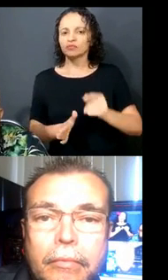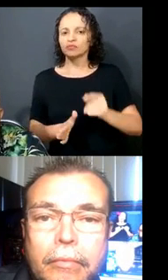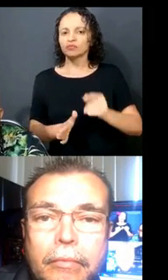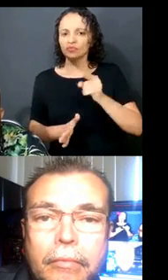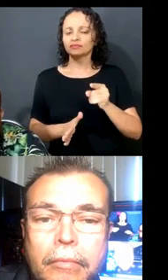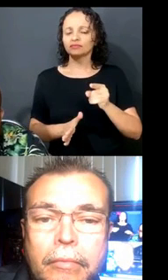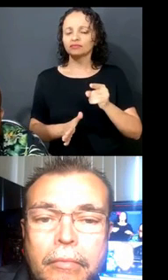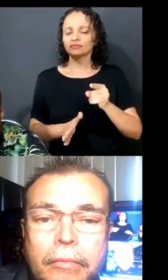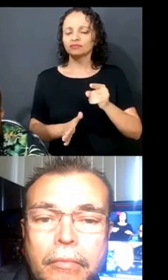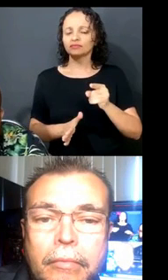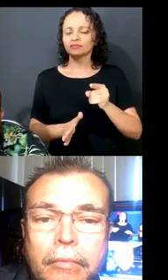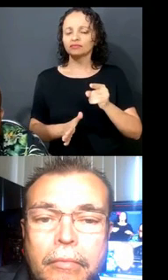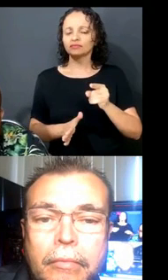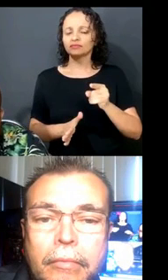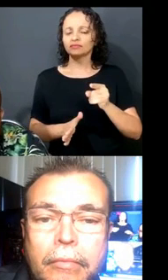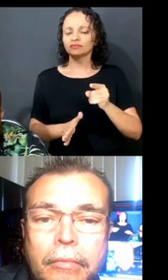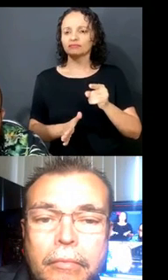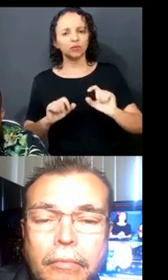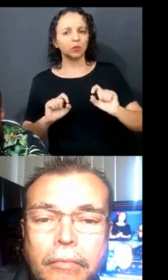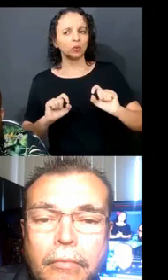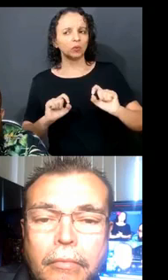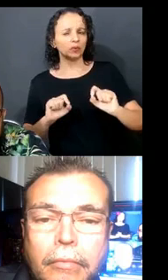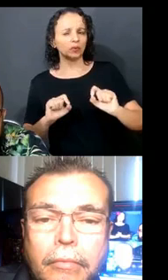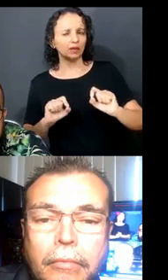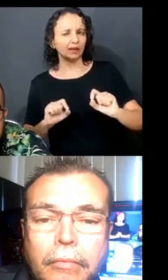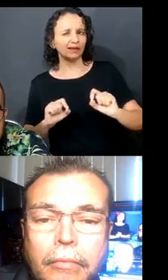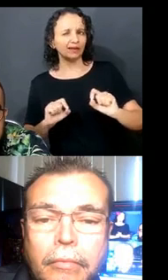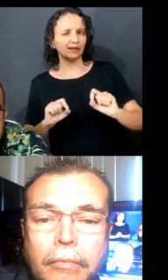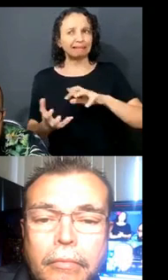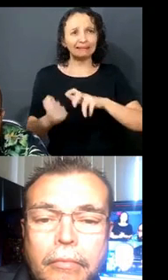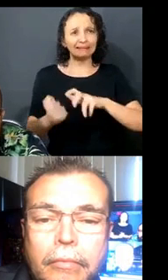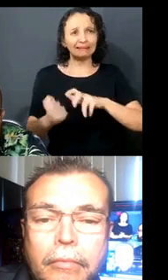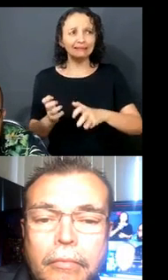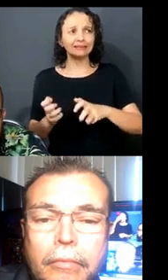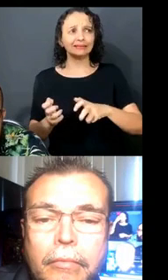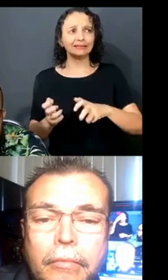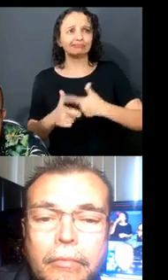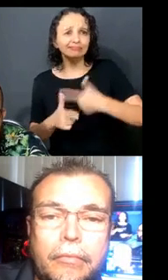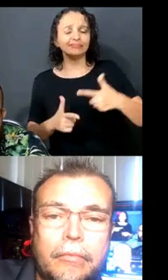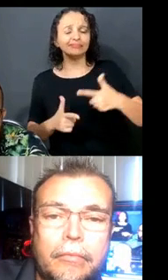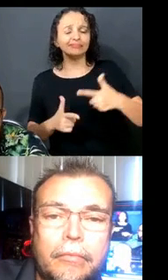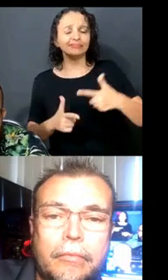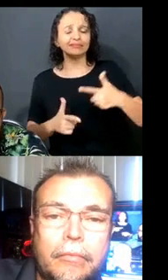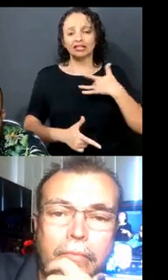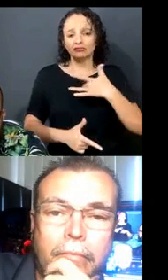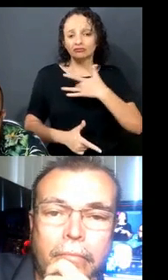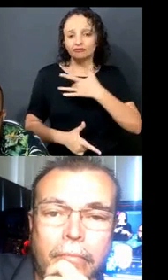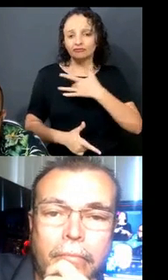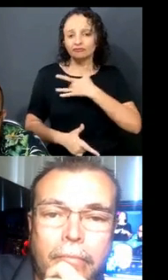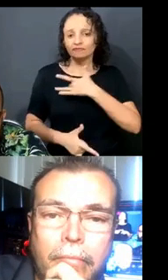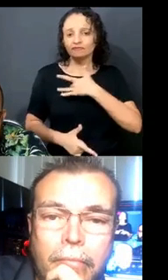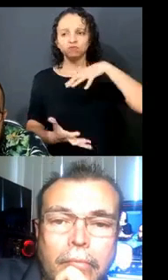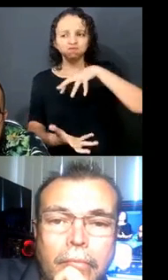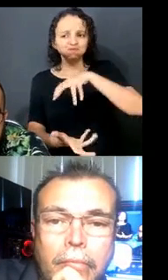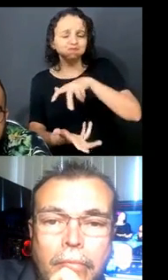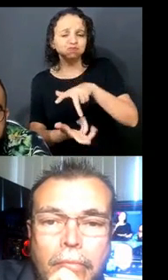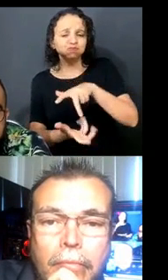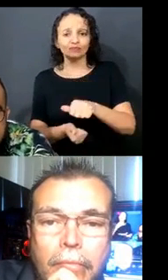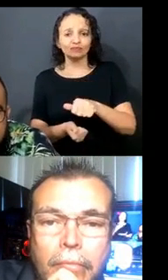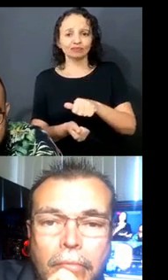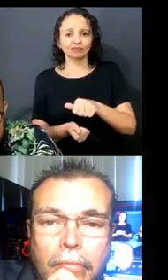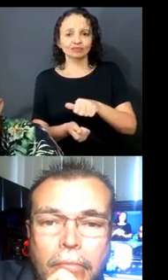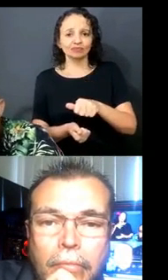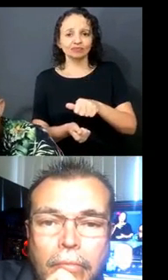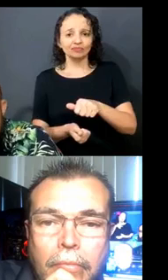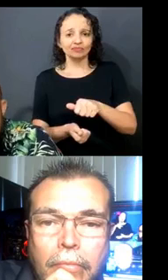introdução, essa situação da crise de saúde, né, ela pegou o mundo não foi